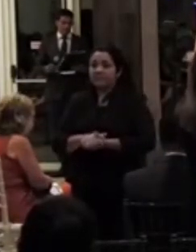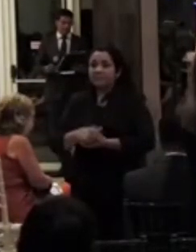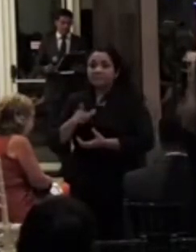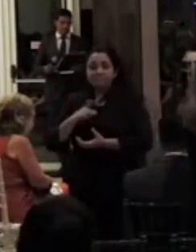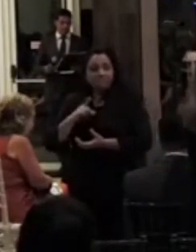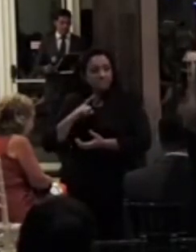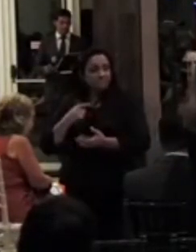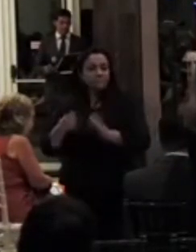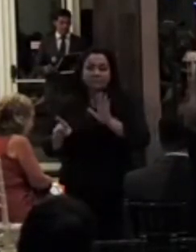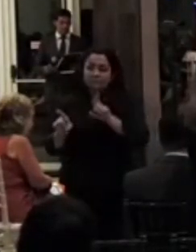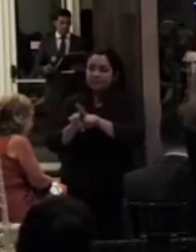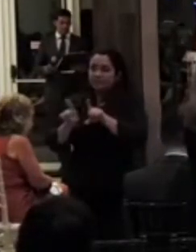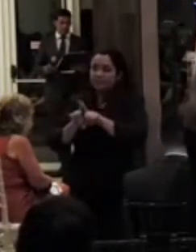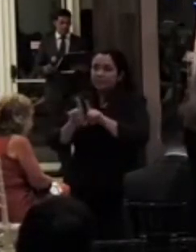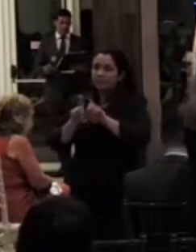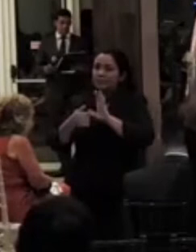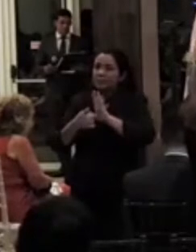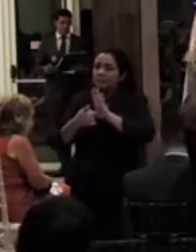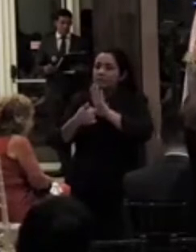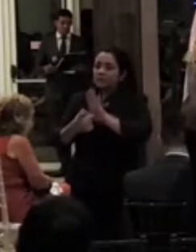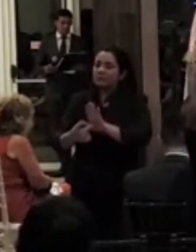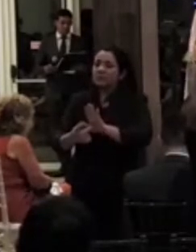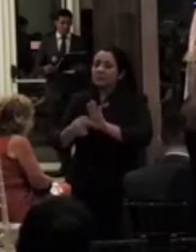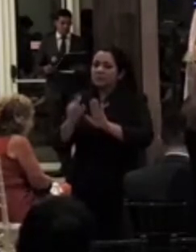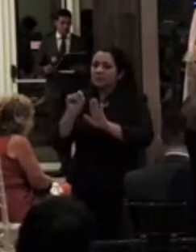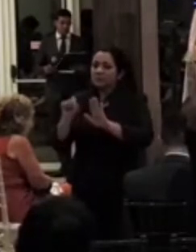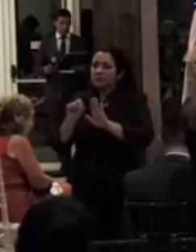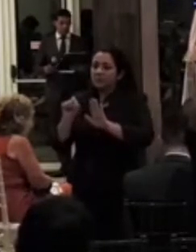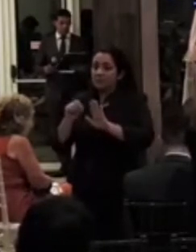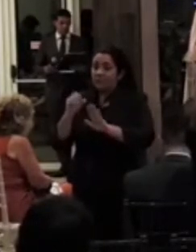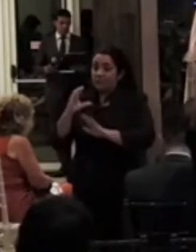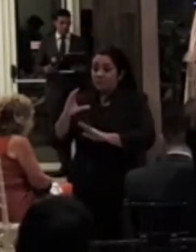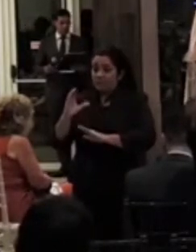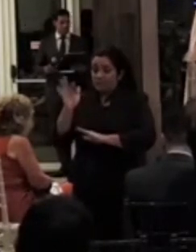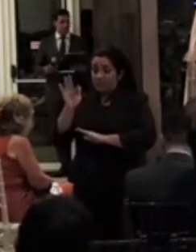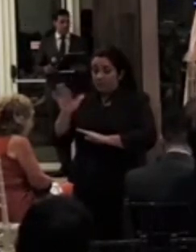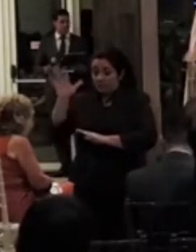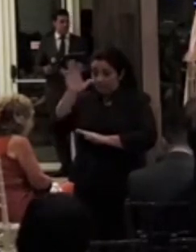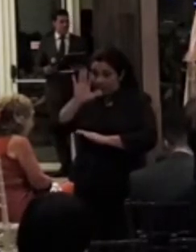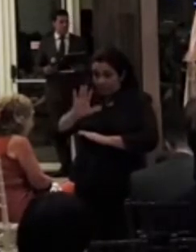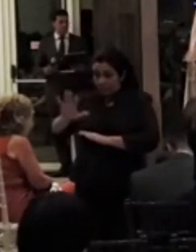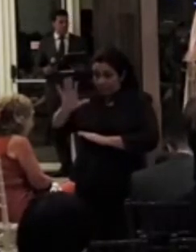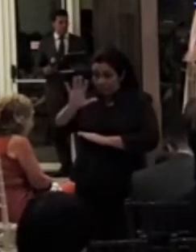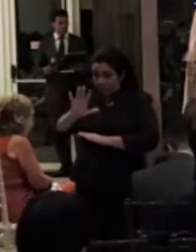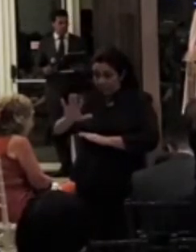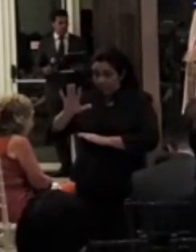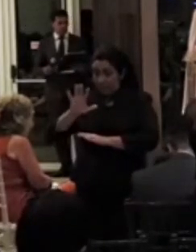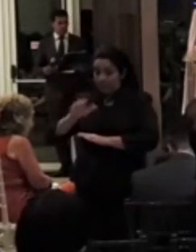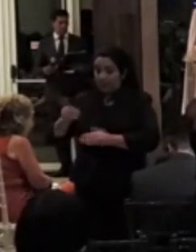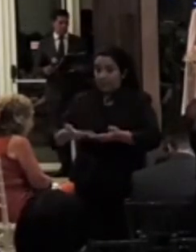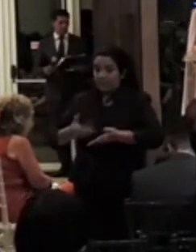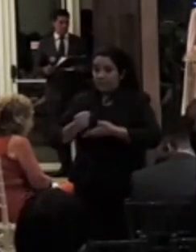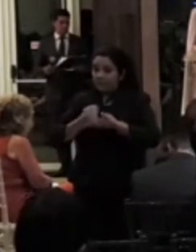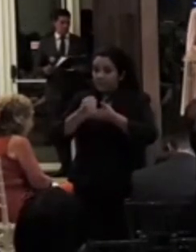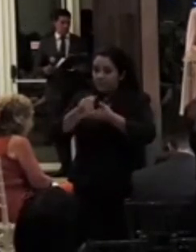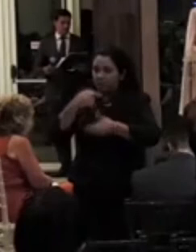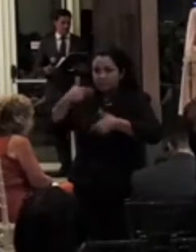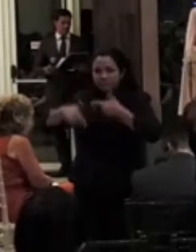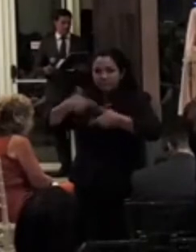destaque. Este último tem sido um grande parceiro de lutas e conquistas. E aí precisamos,